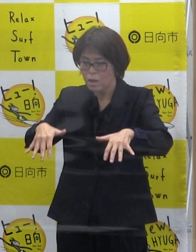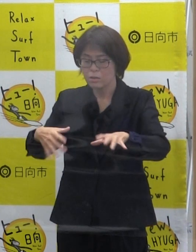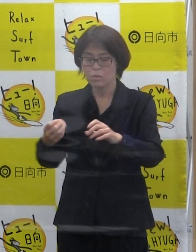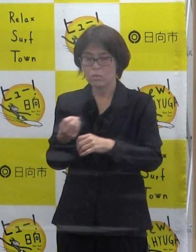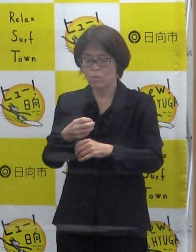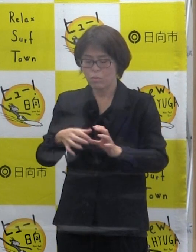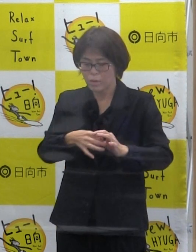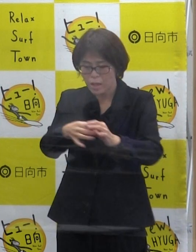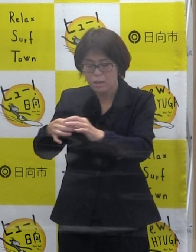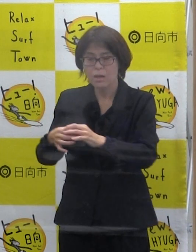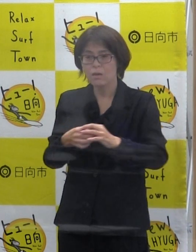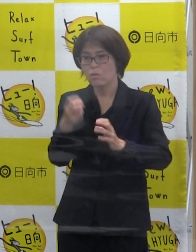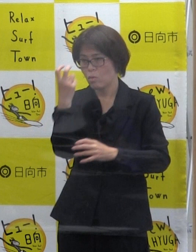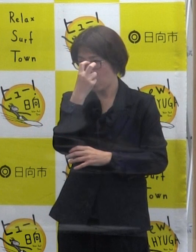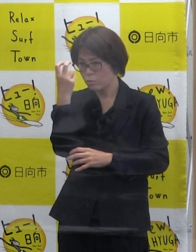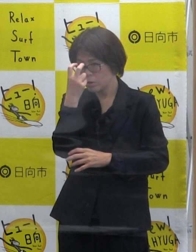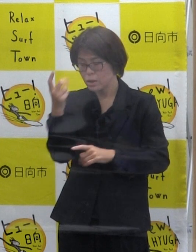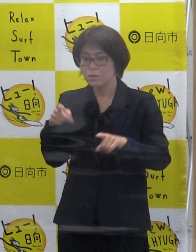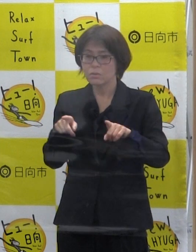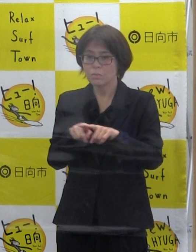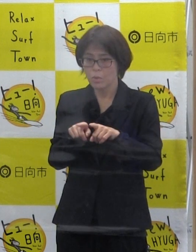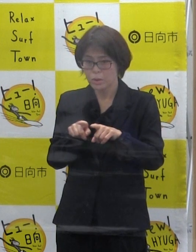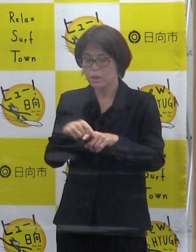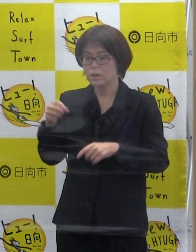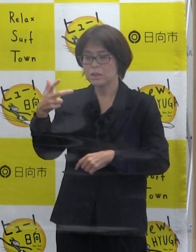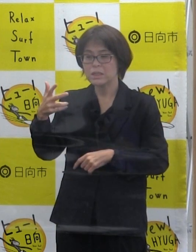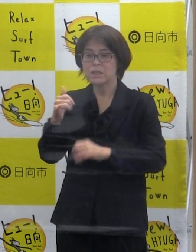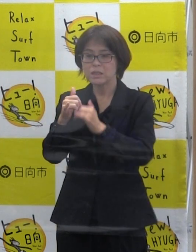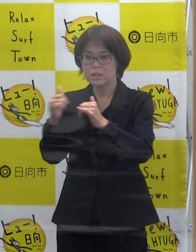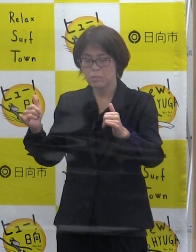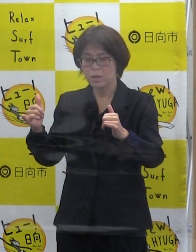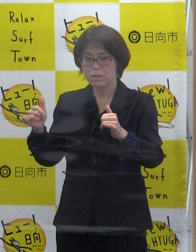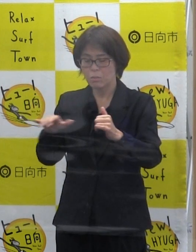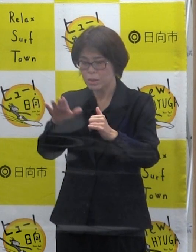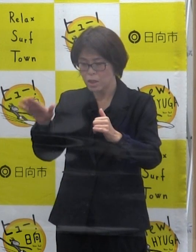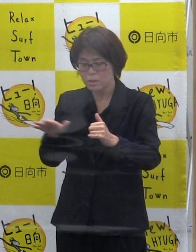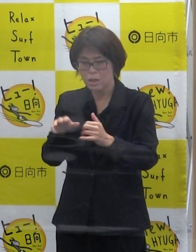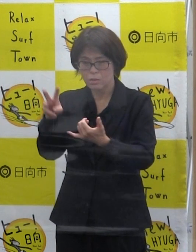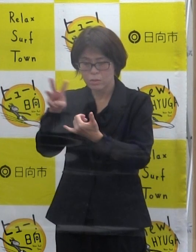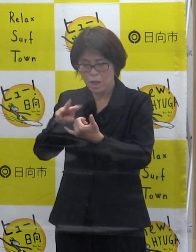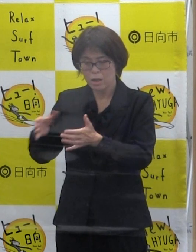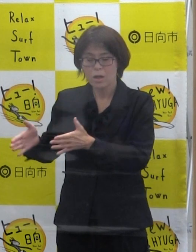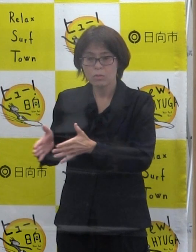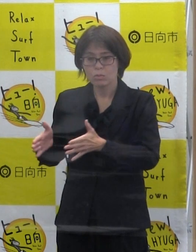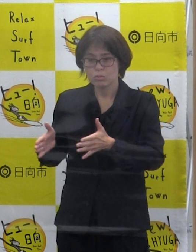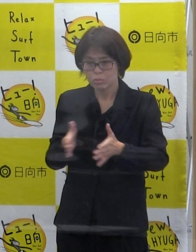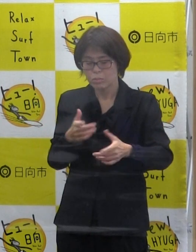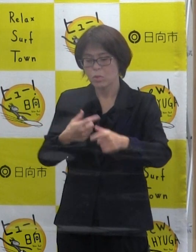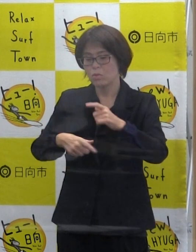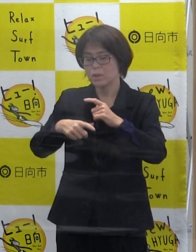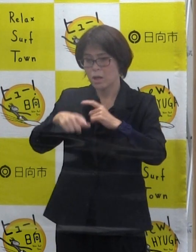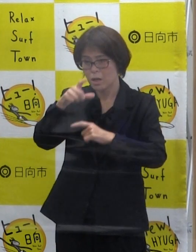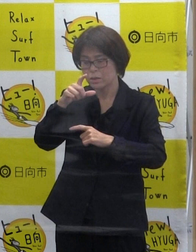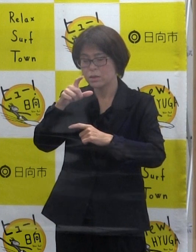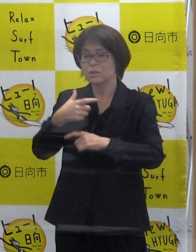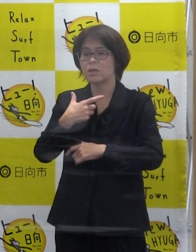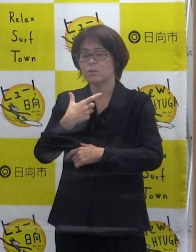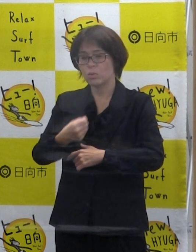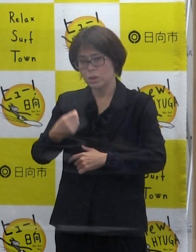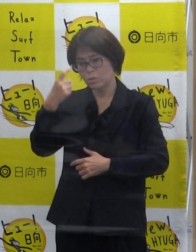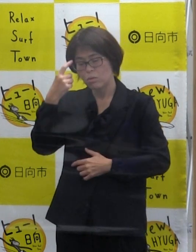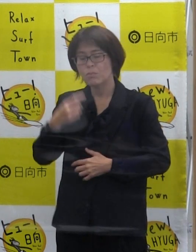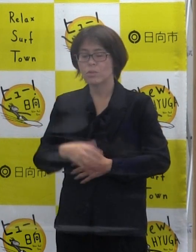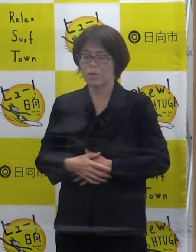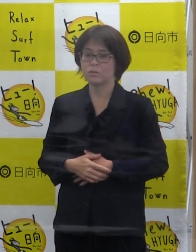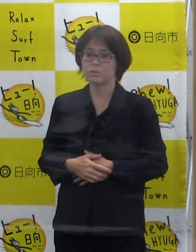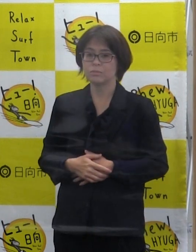認するとともに、市民の皆様には災害に対する日頃の備えをさらに高めていただきたいと考